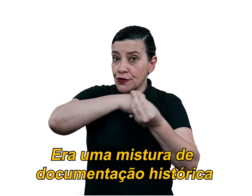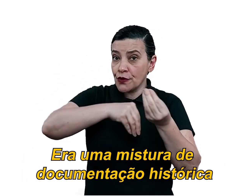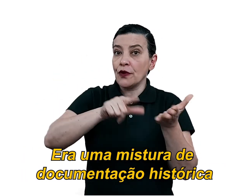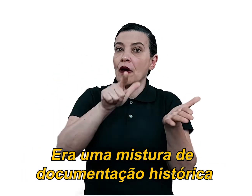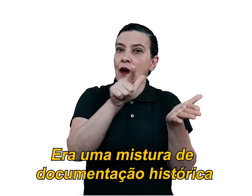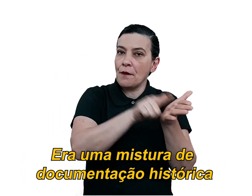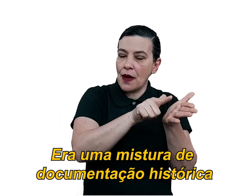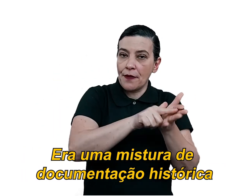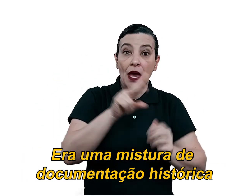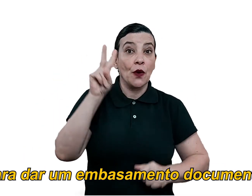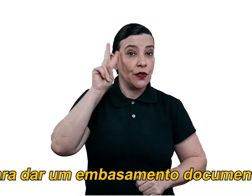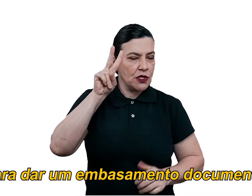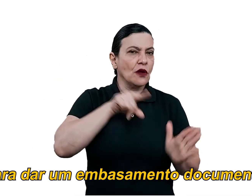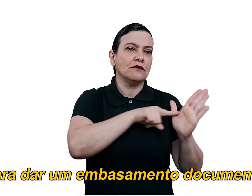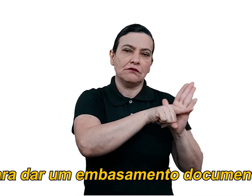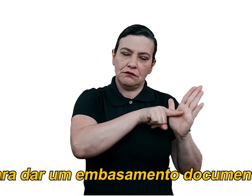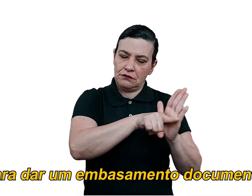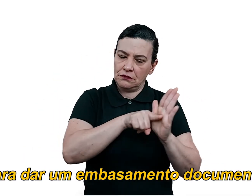documentação histórica para dar um embasamento